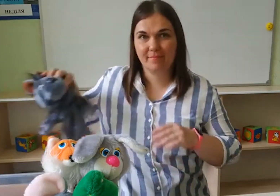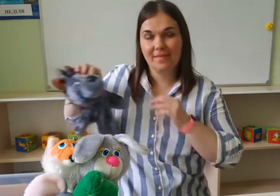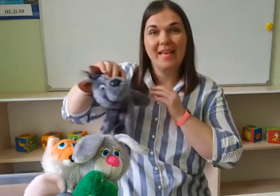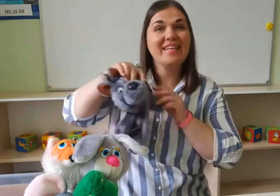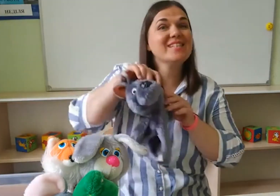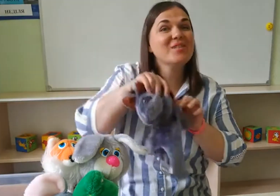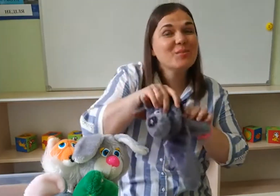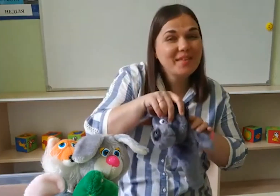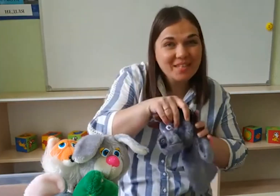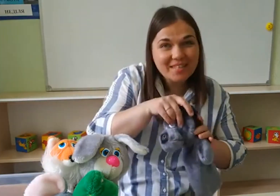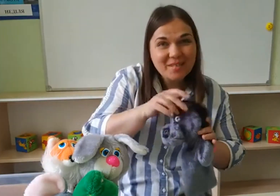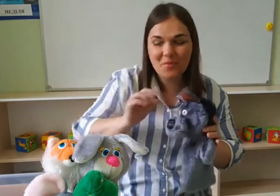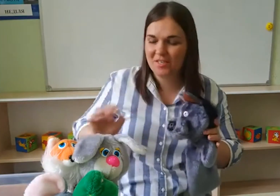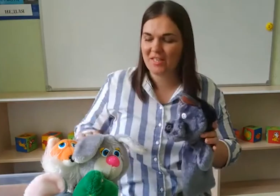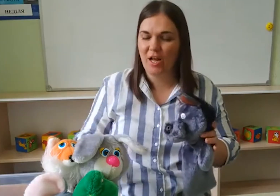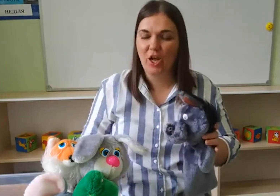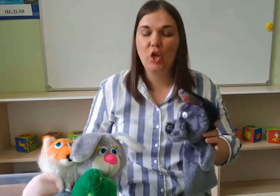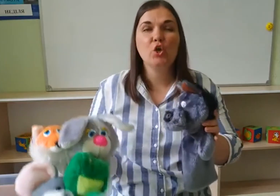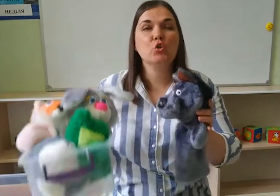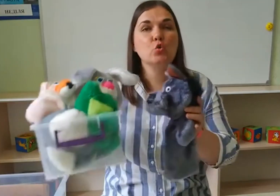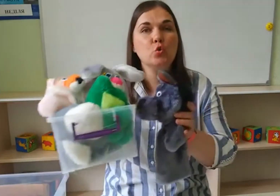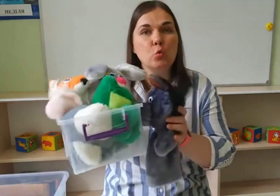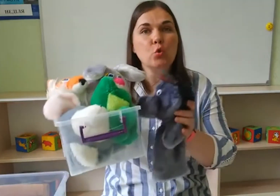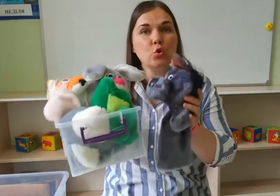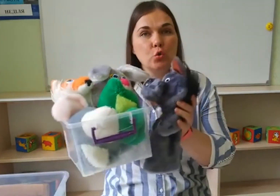І собі до теремочка. Тук, тук.